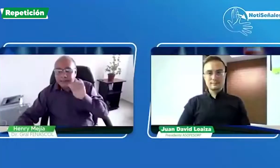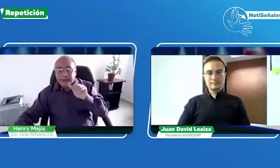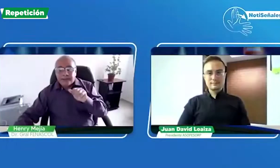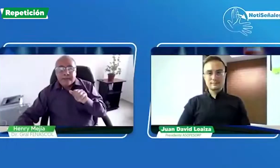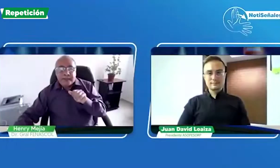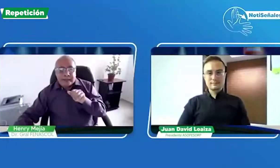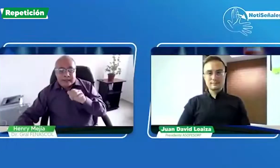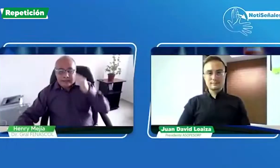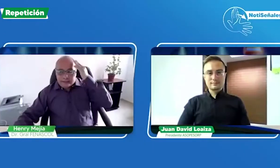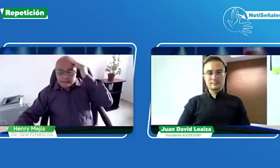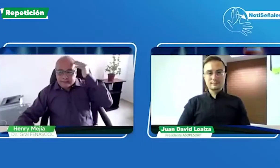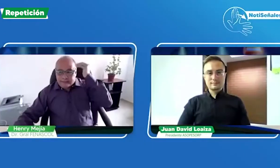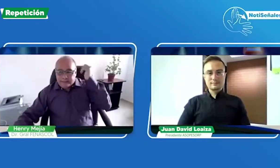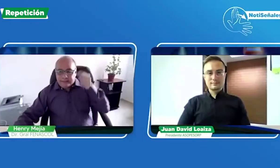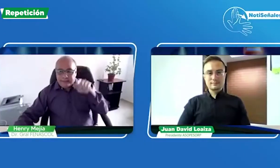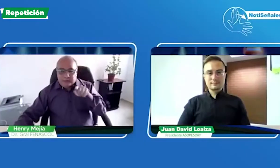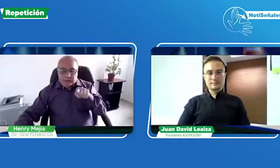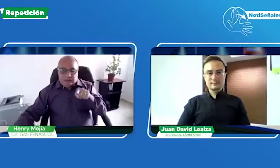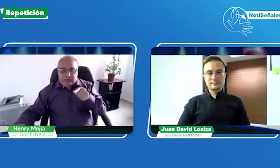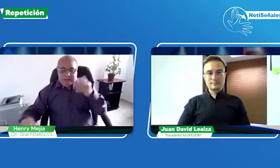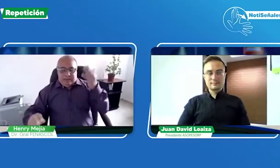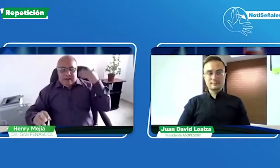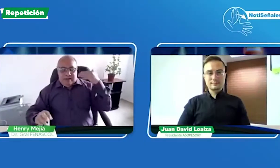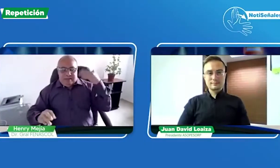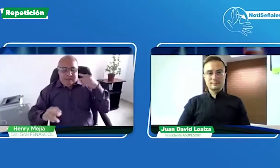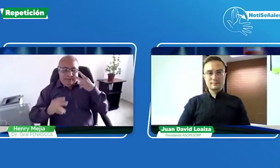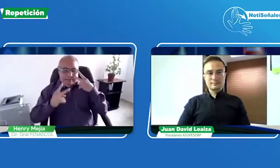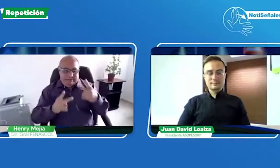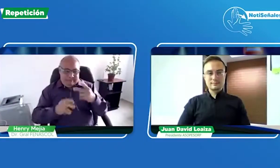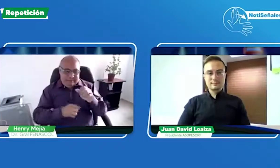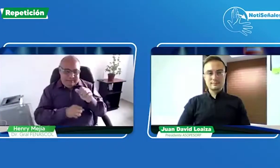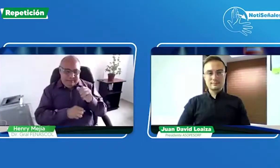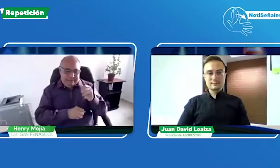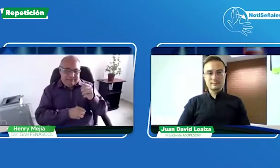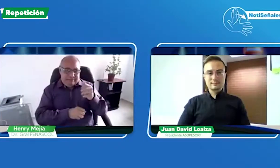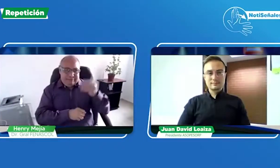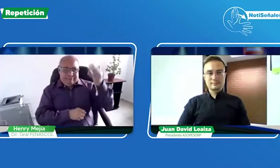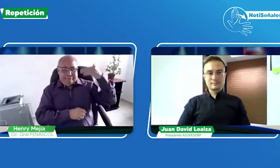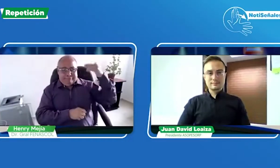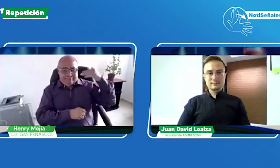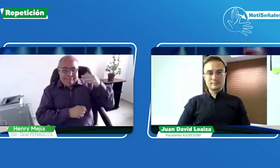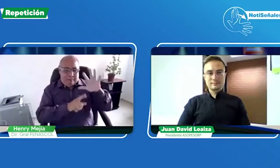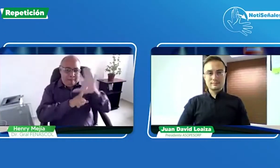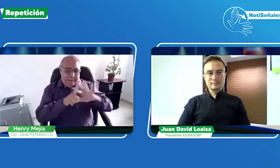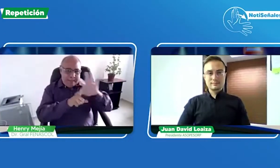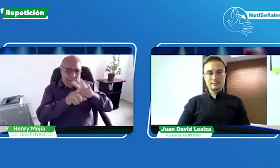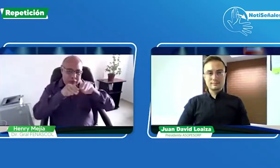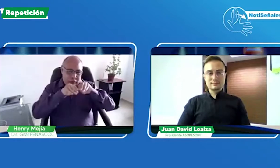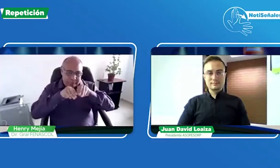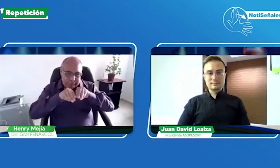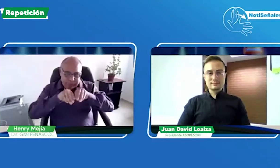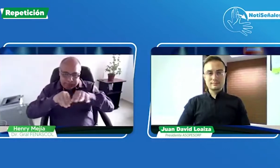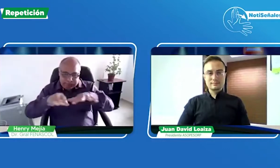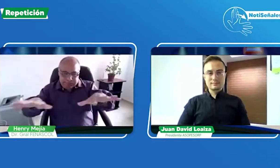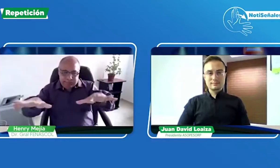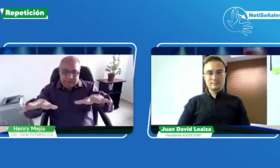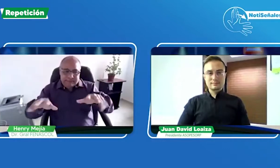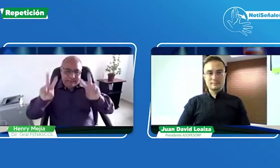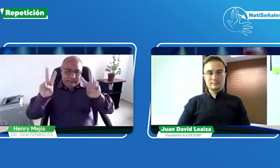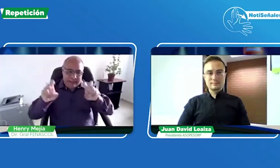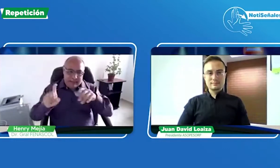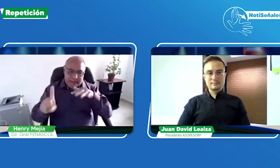Y quisiera, bien, ya lo tengo acá, a Juan David. Quisiera preguntarle a Juan David, con